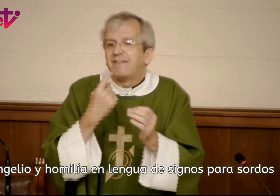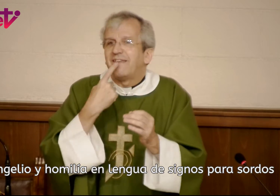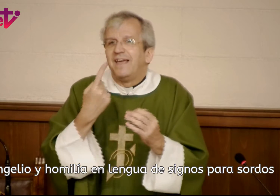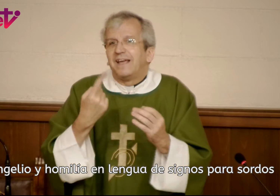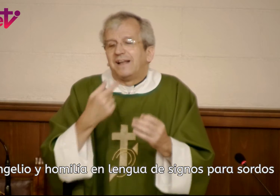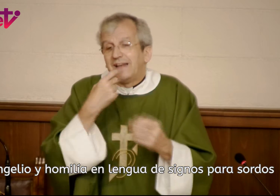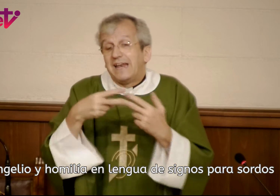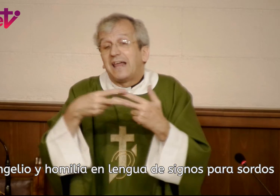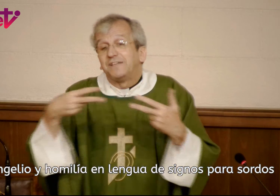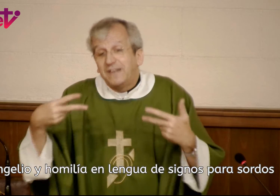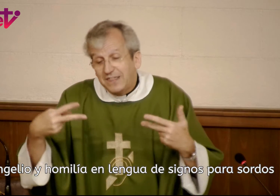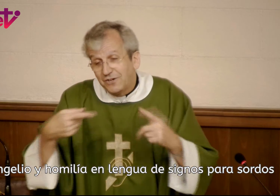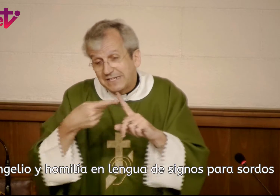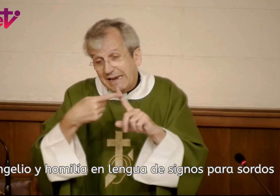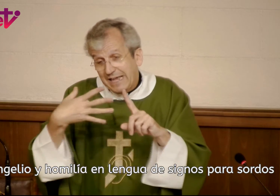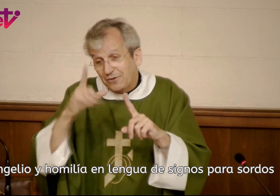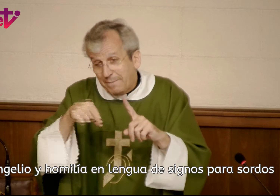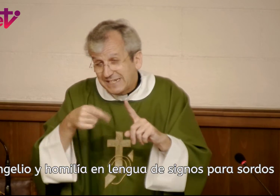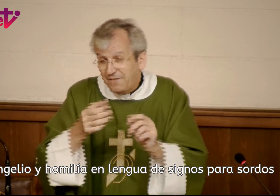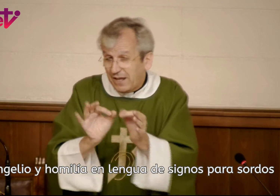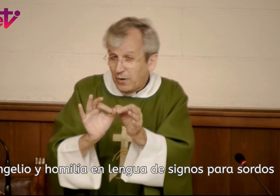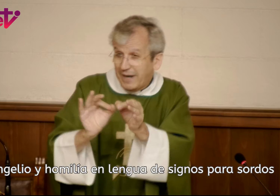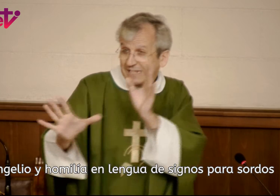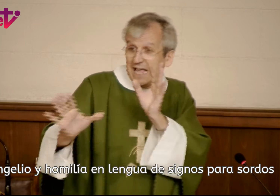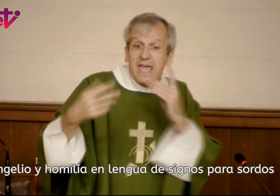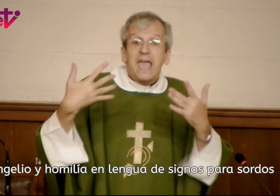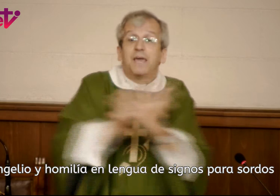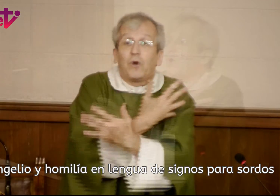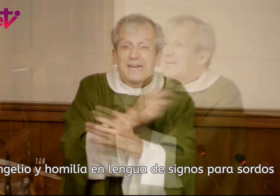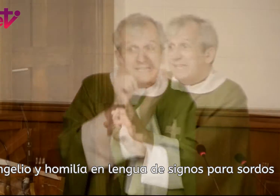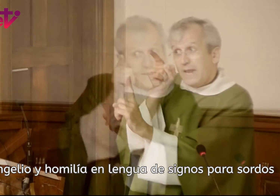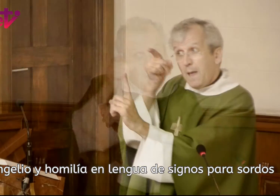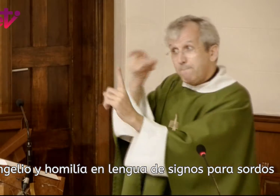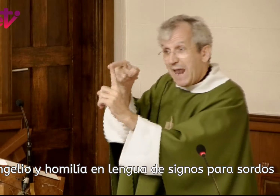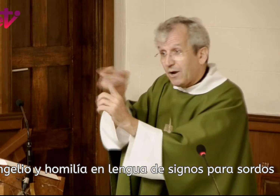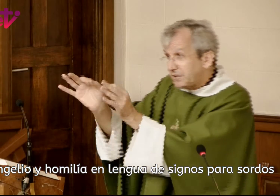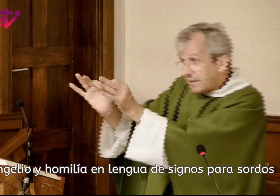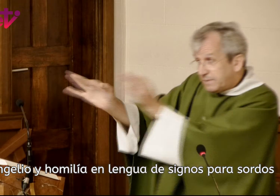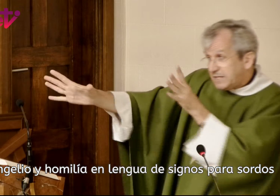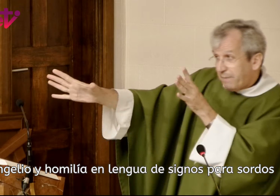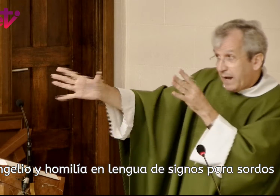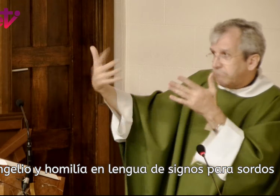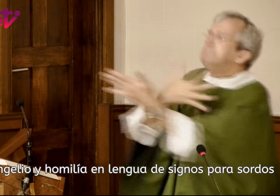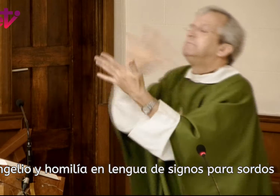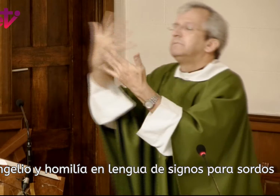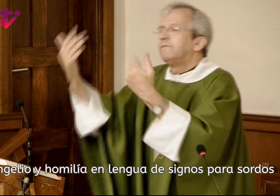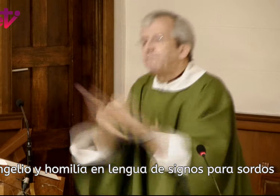Dice, en las definiciones, en griego también significa de alguna manera, es equivocarse en el blanco, es decir, disparar,